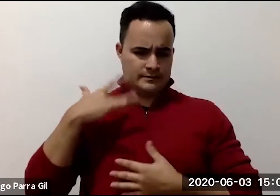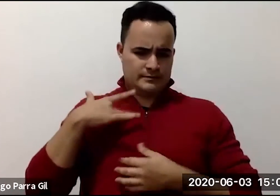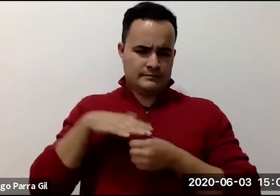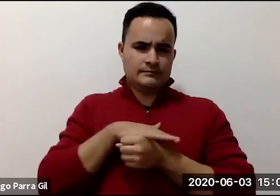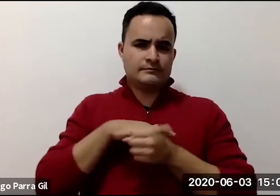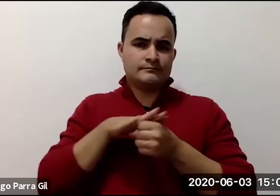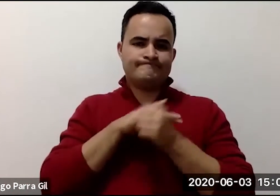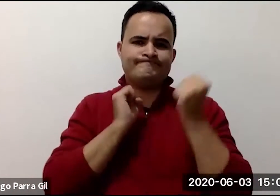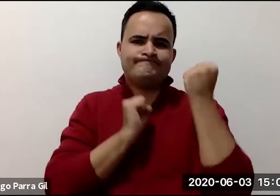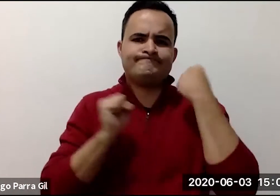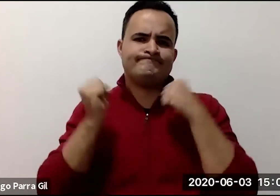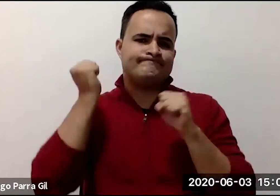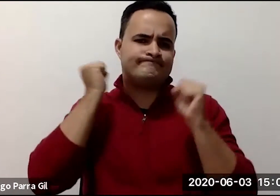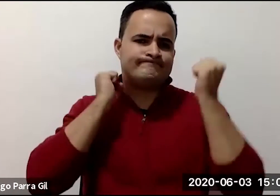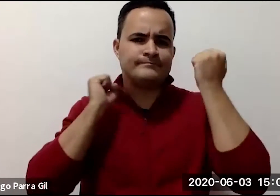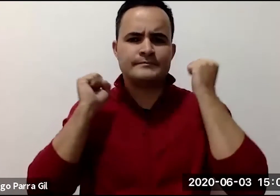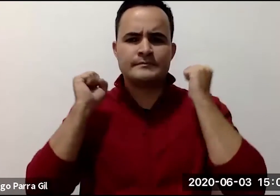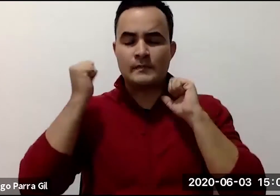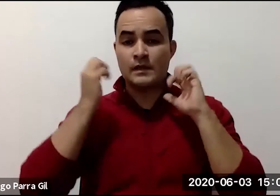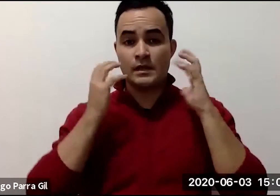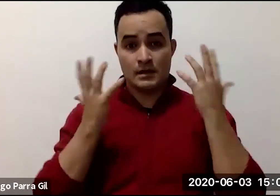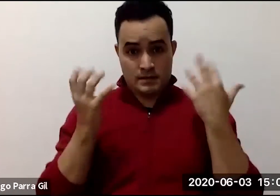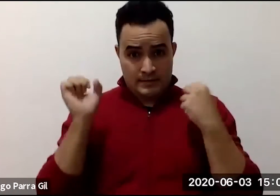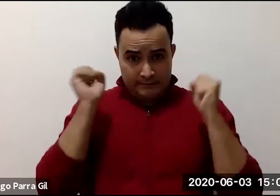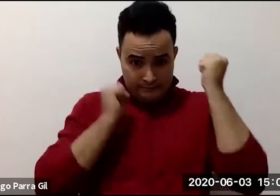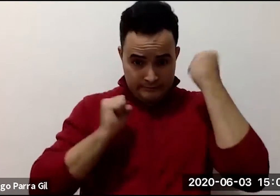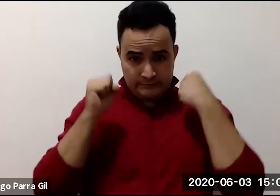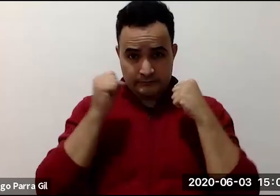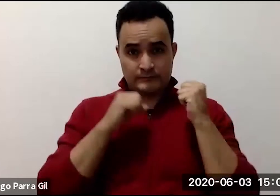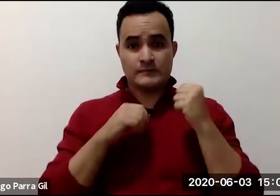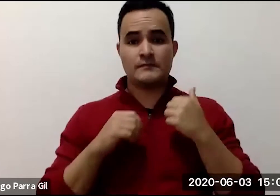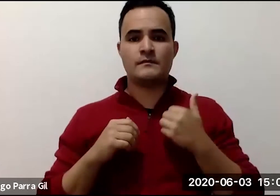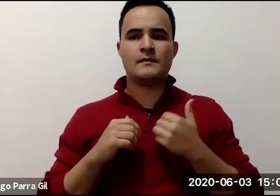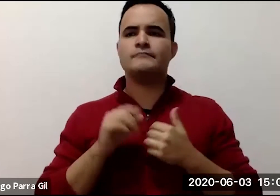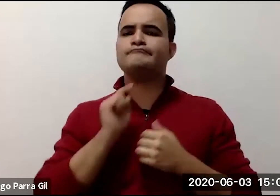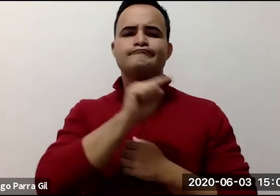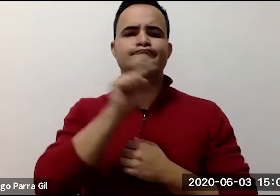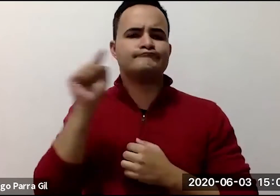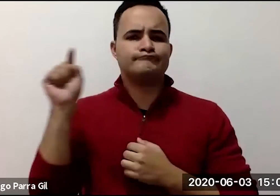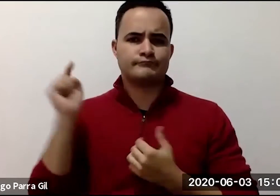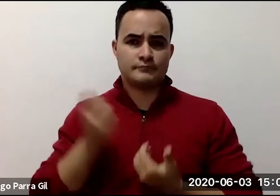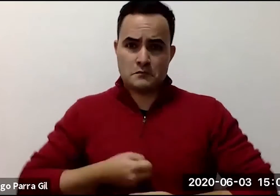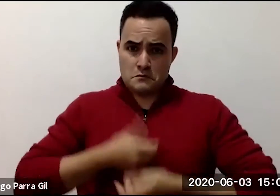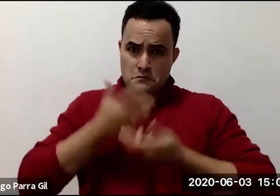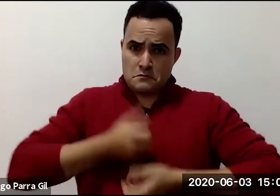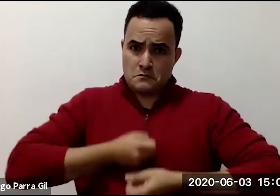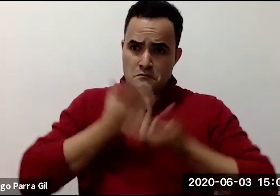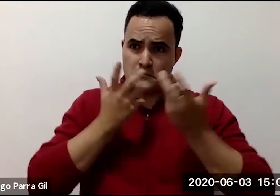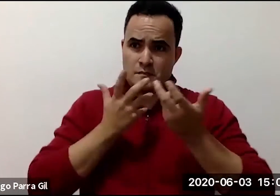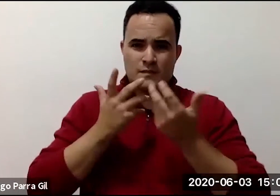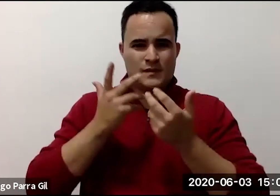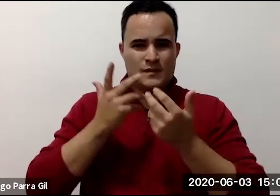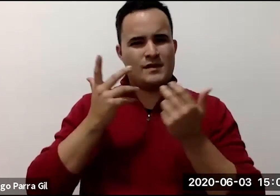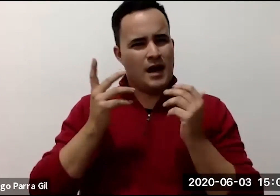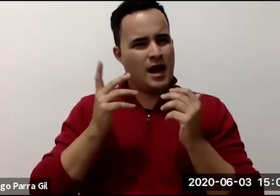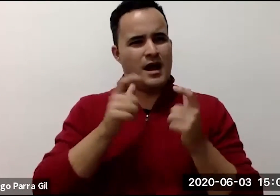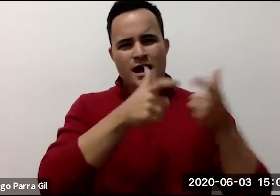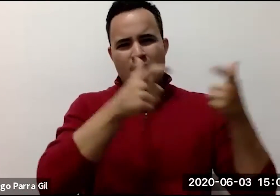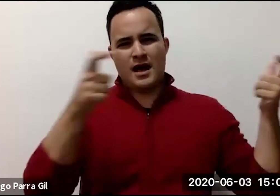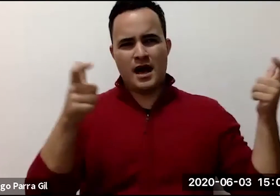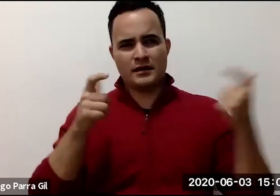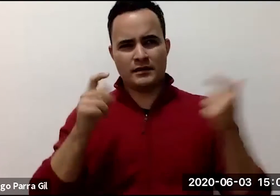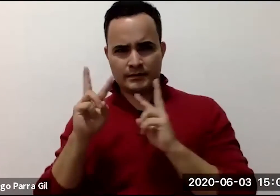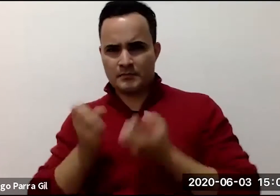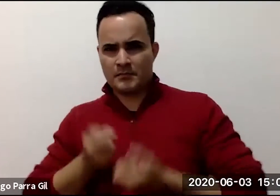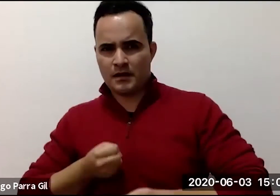Sobre todo al poder decir lo que comúnmente no es decible, lo que es difícil decir y lo que solo hemos compartido